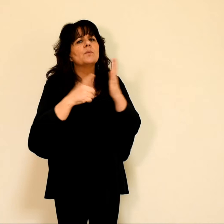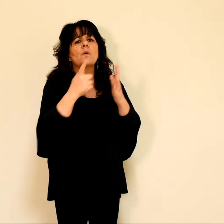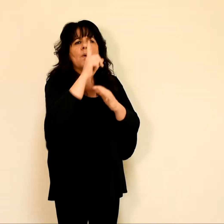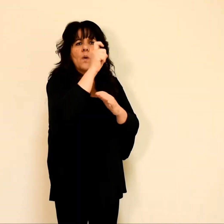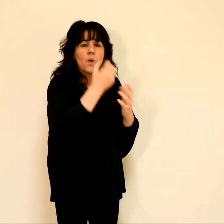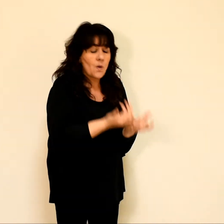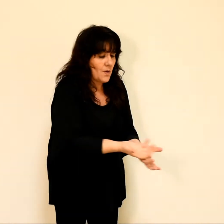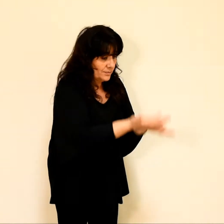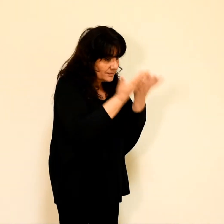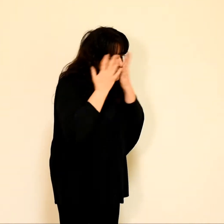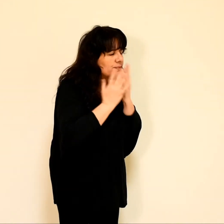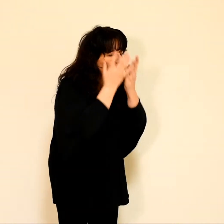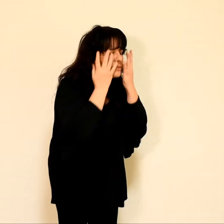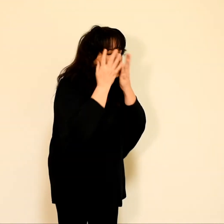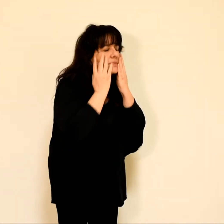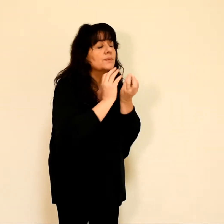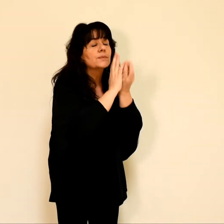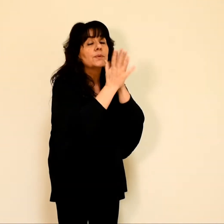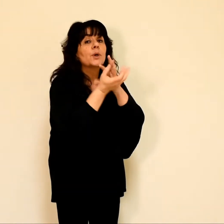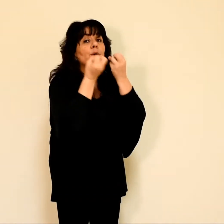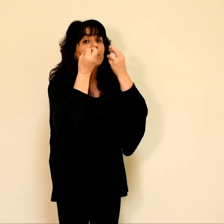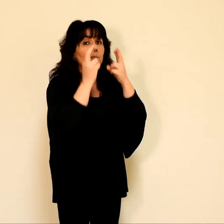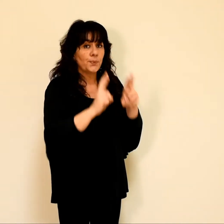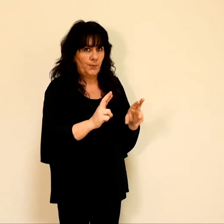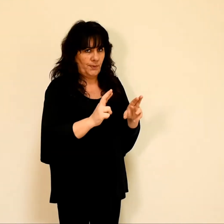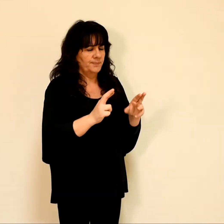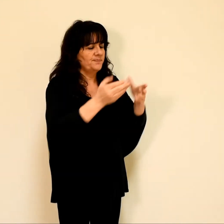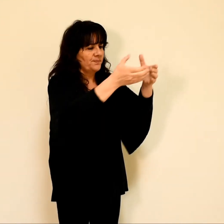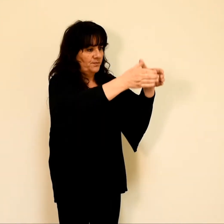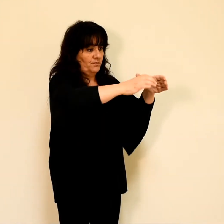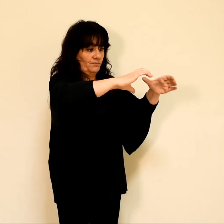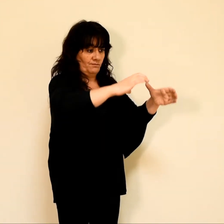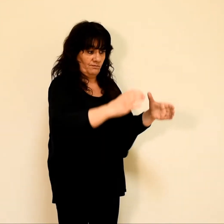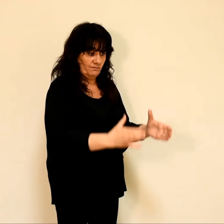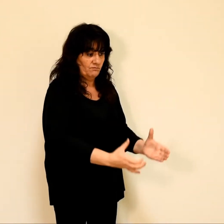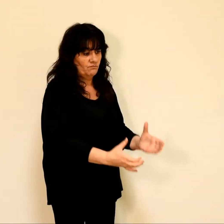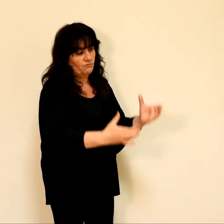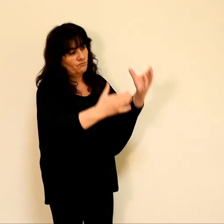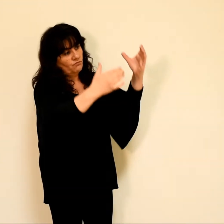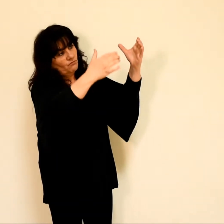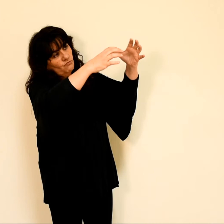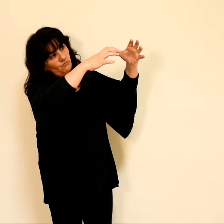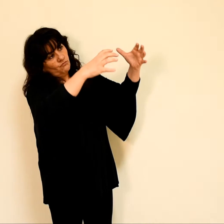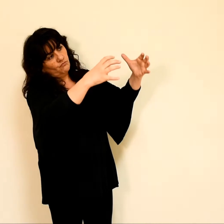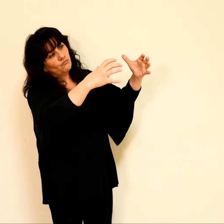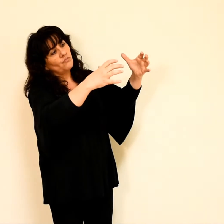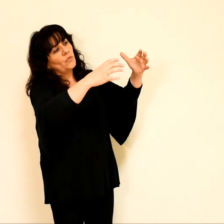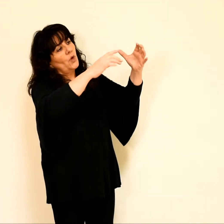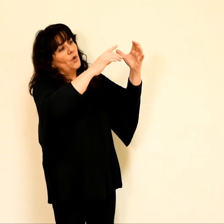Chacune contenait 2 à 3 mesures, c'est-à-dire environ 100 litres.